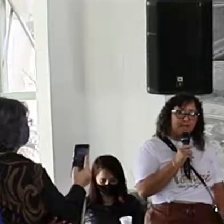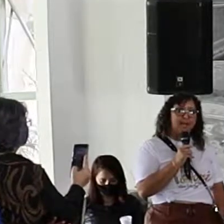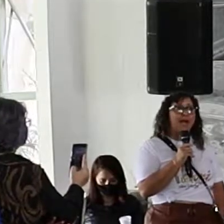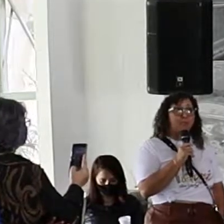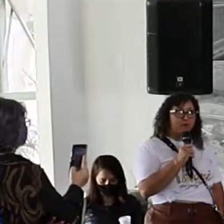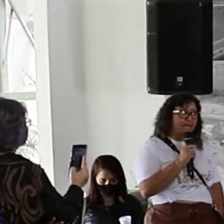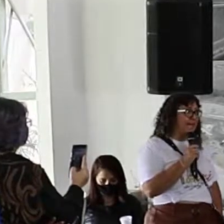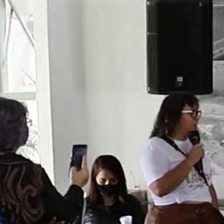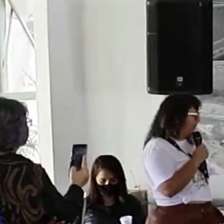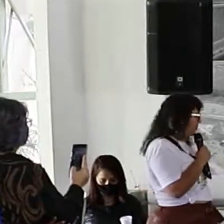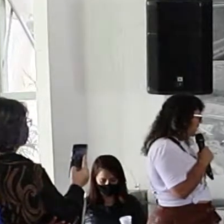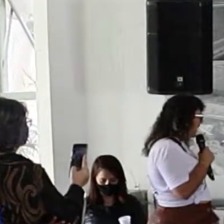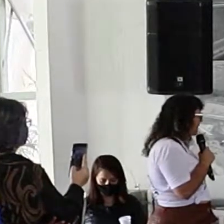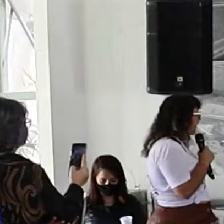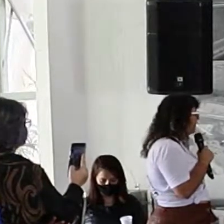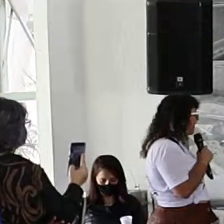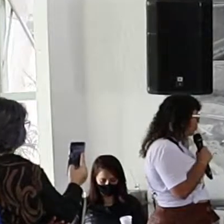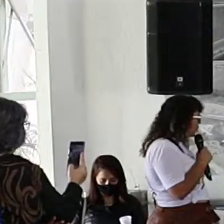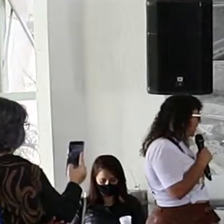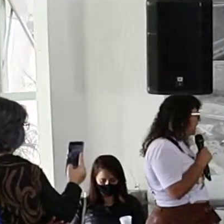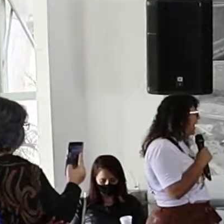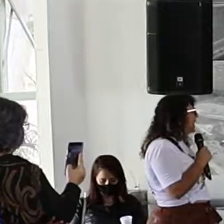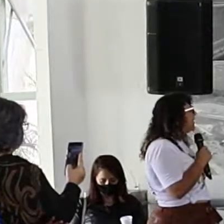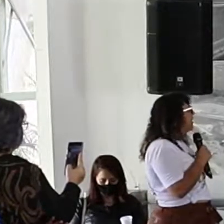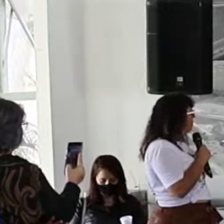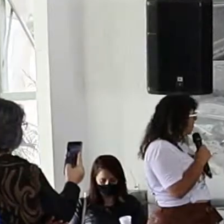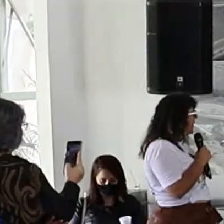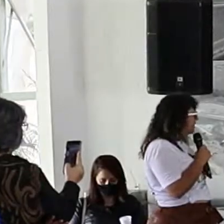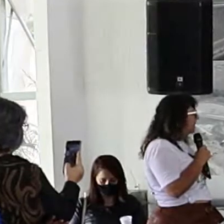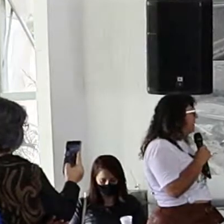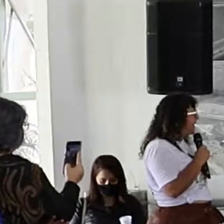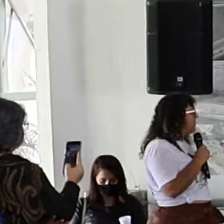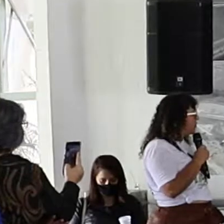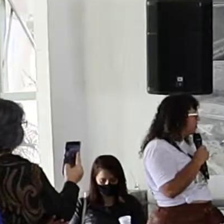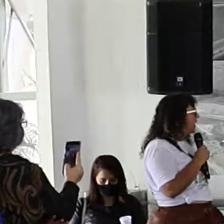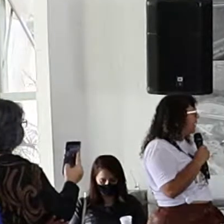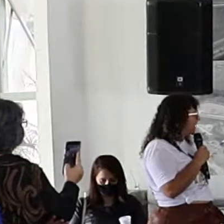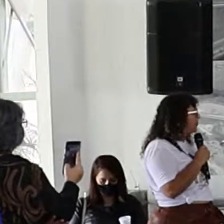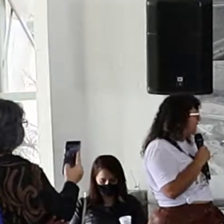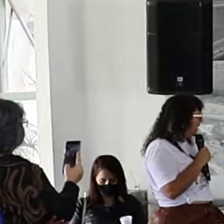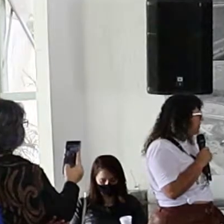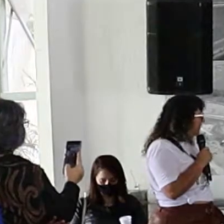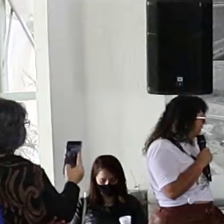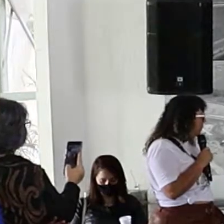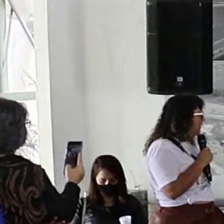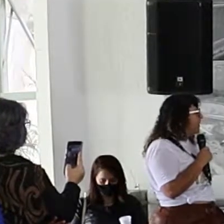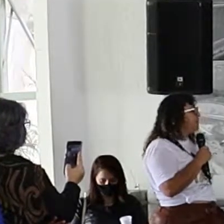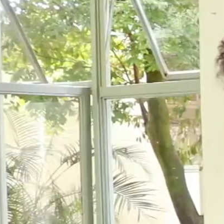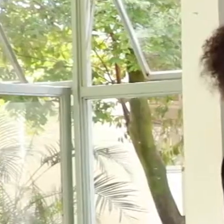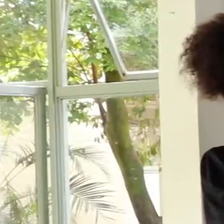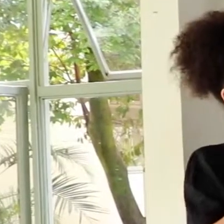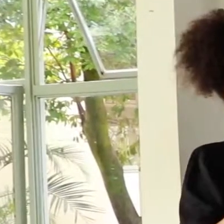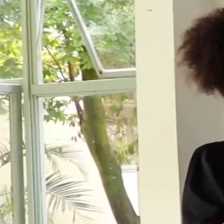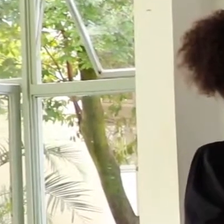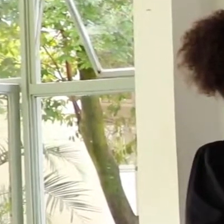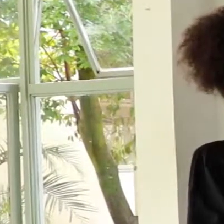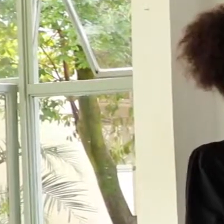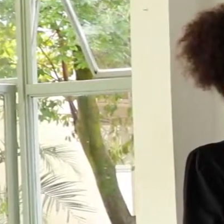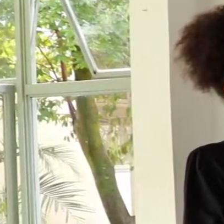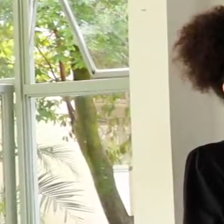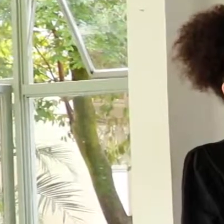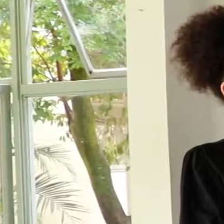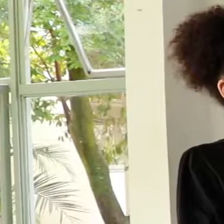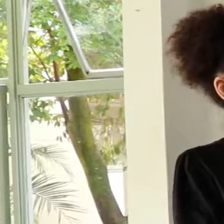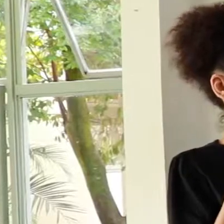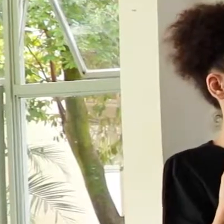sociedade né apoiado pelo podese que abraçou a ideia o codex também é um conselho da sociedade civil É